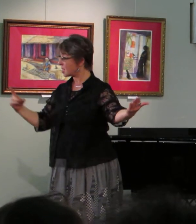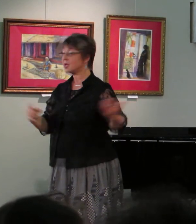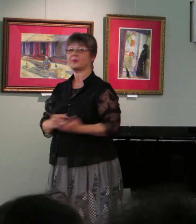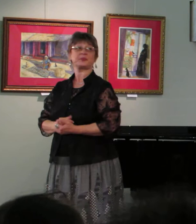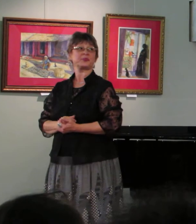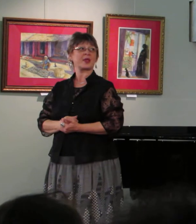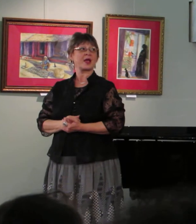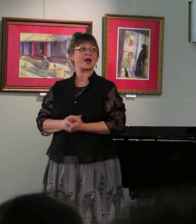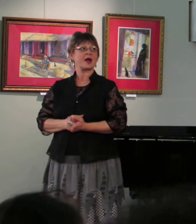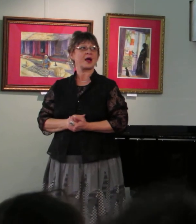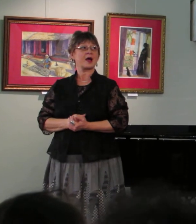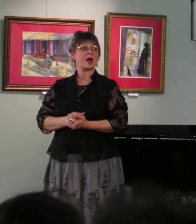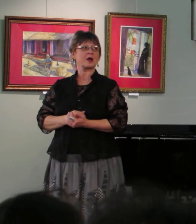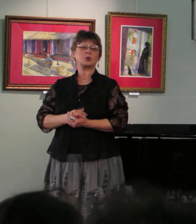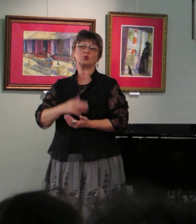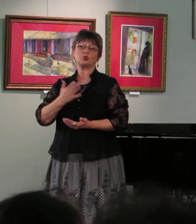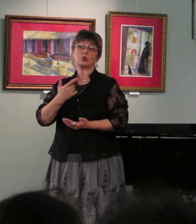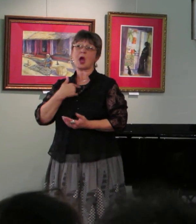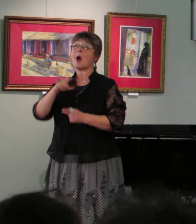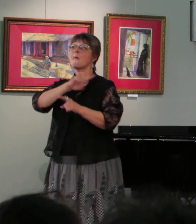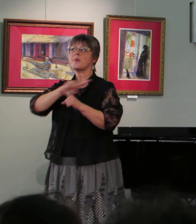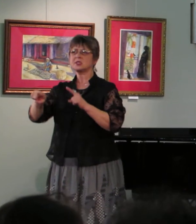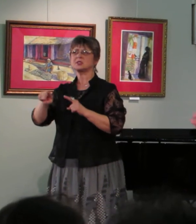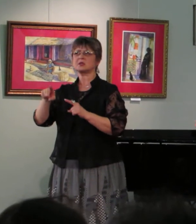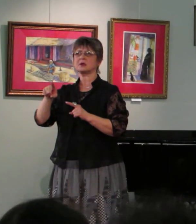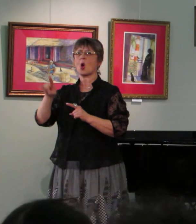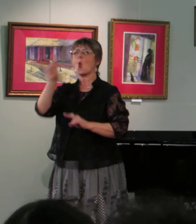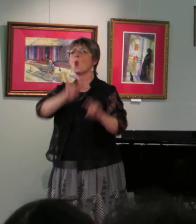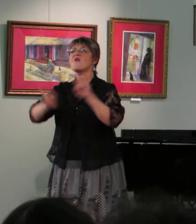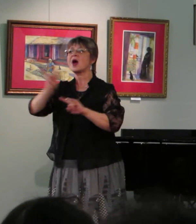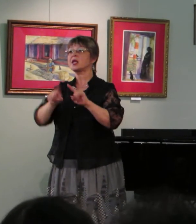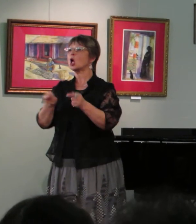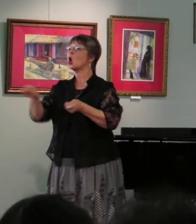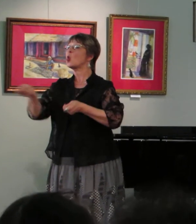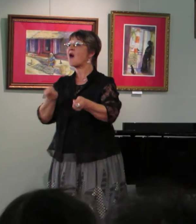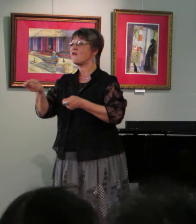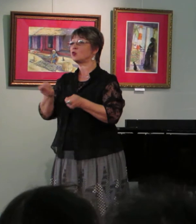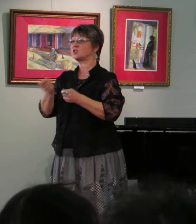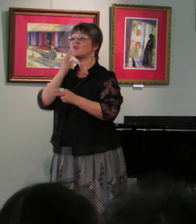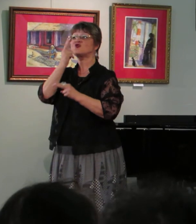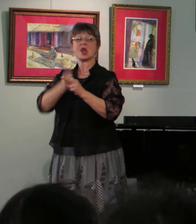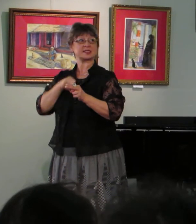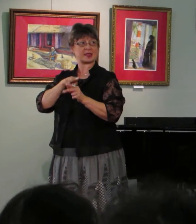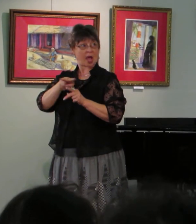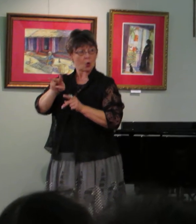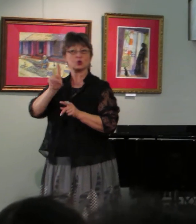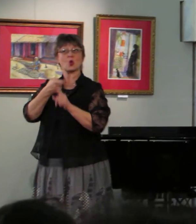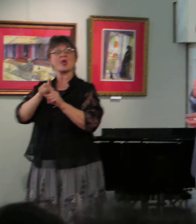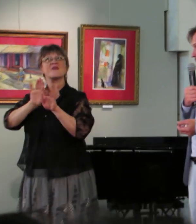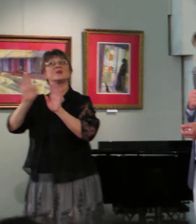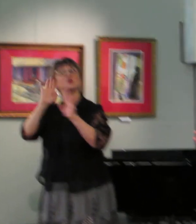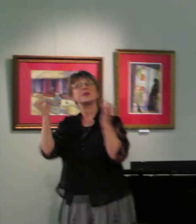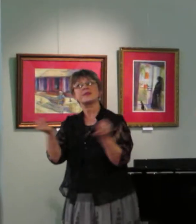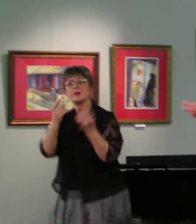Вот, должен сказать, что достаточно быстро я сумел уговорить руководство Российских железных дорог, что эта выставка